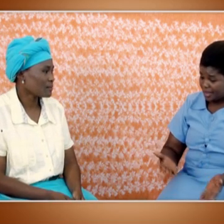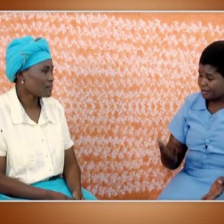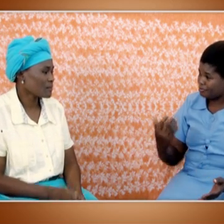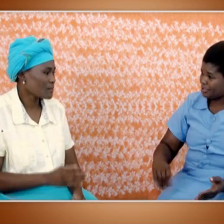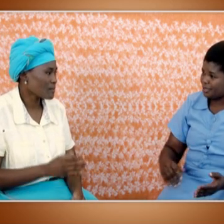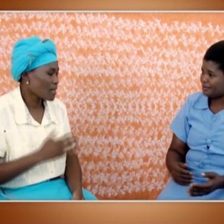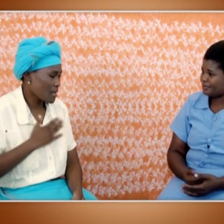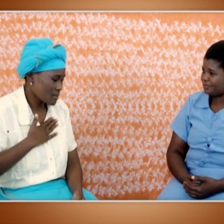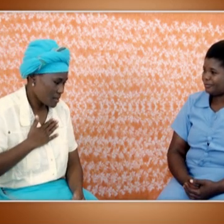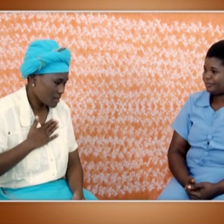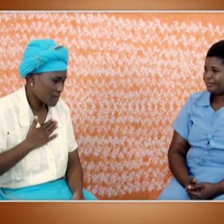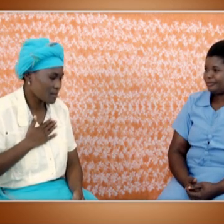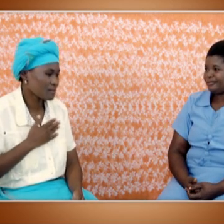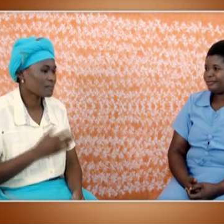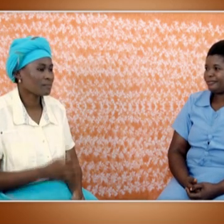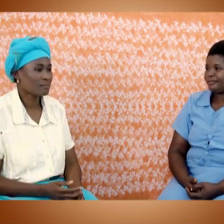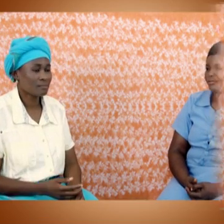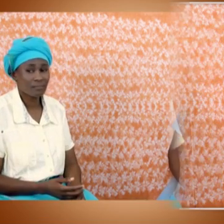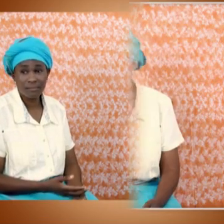Karibu. Asante.